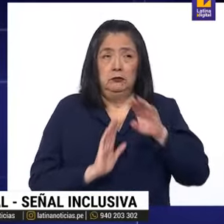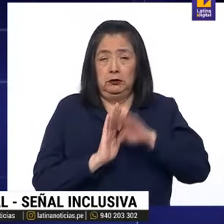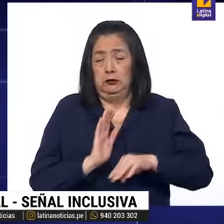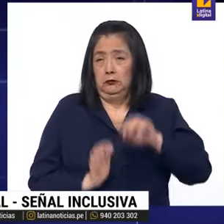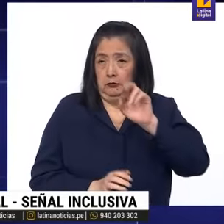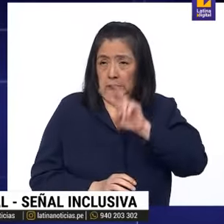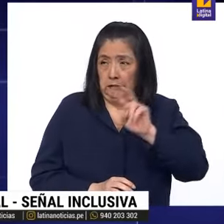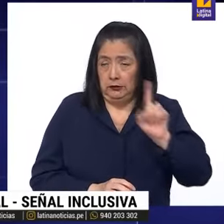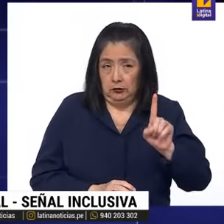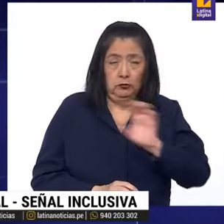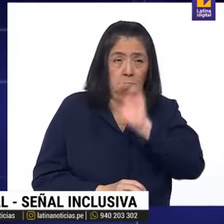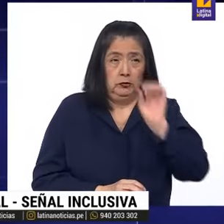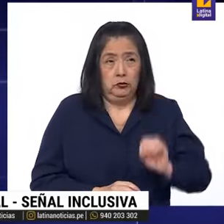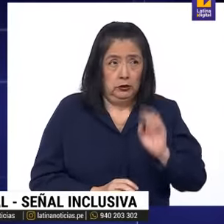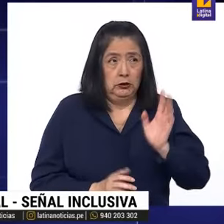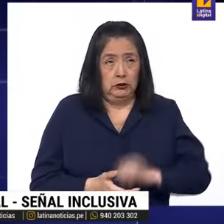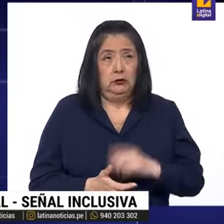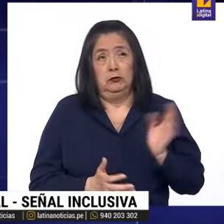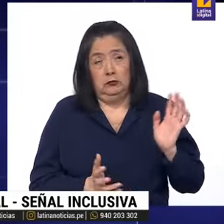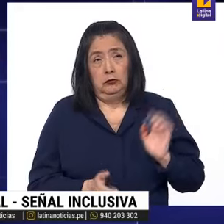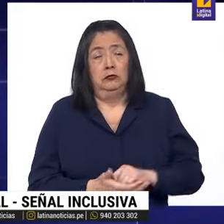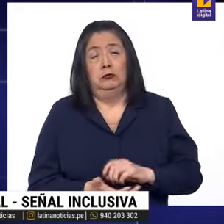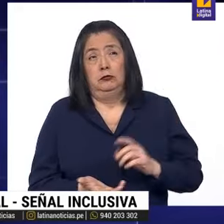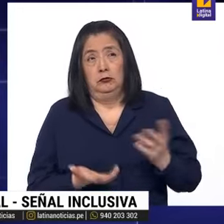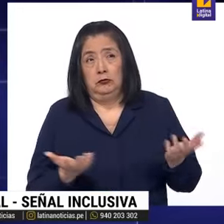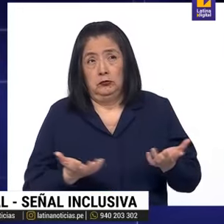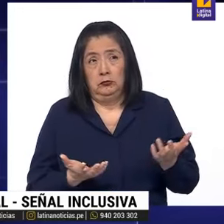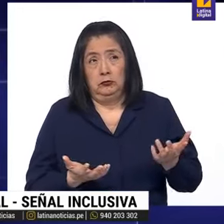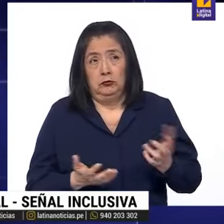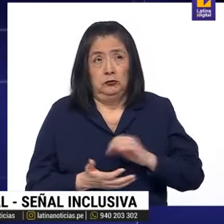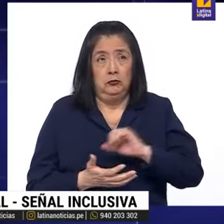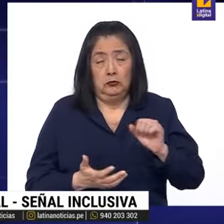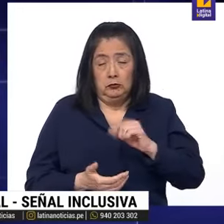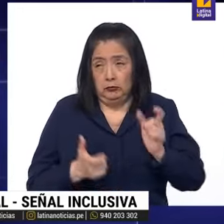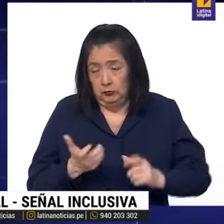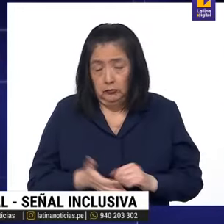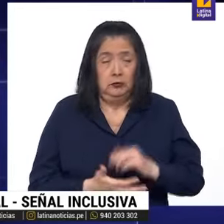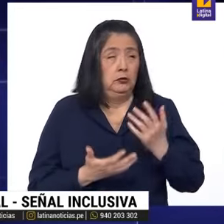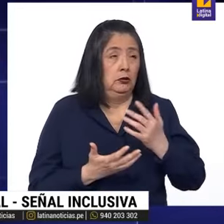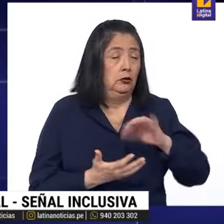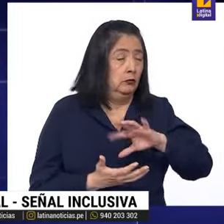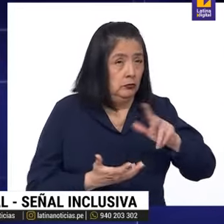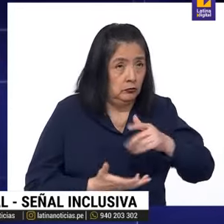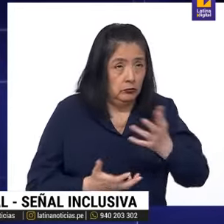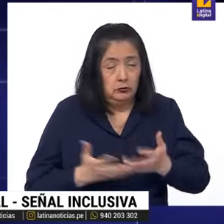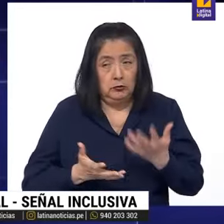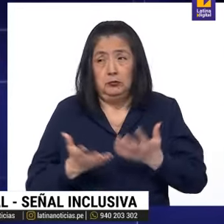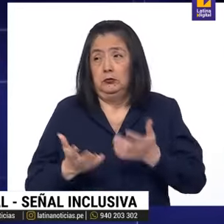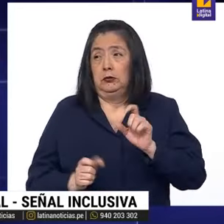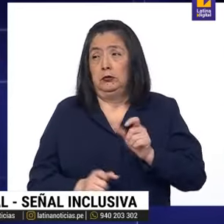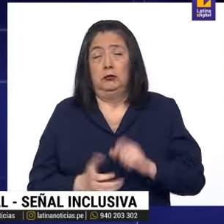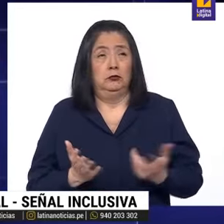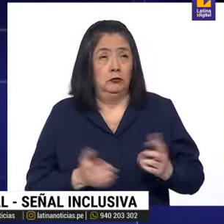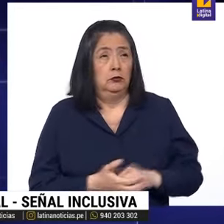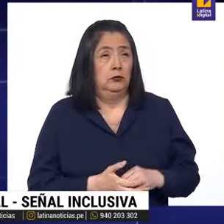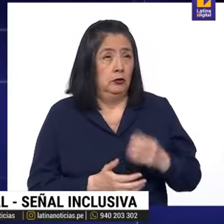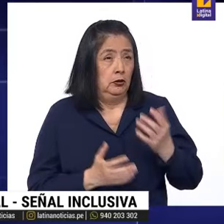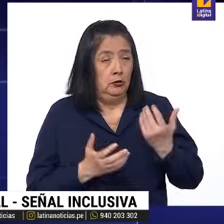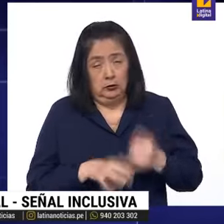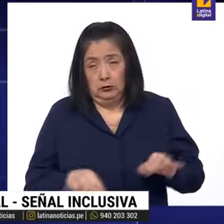un 21% los delitos contra el patrimonio, delitos menores. Y